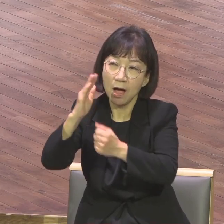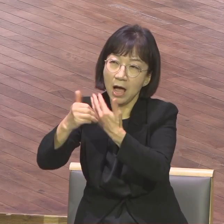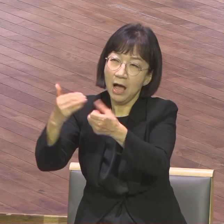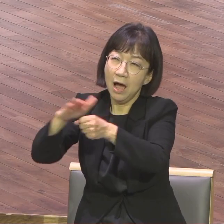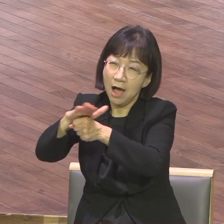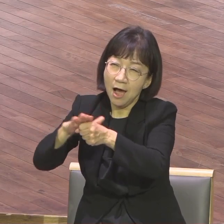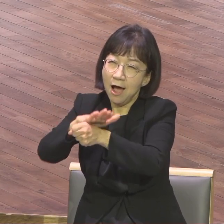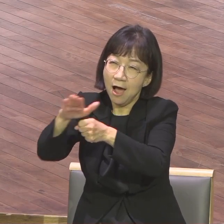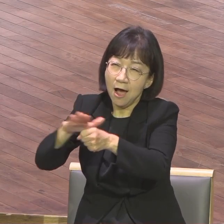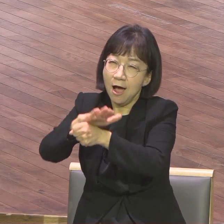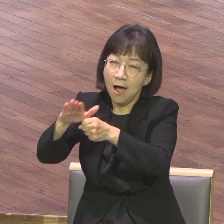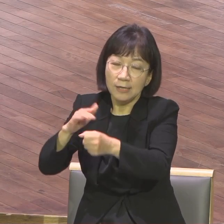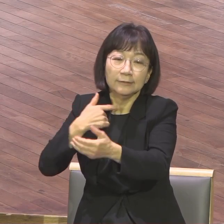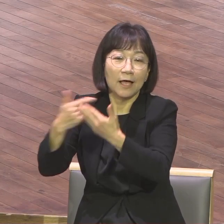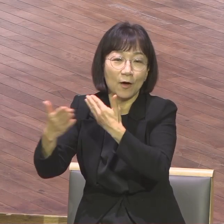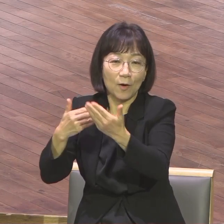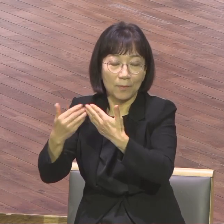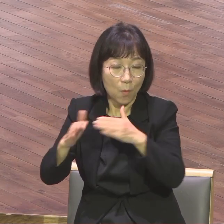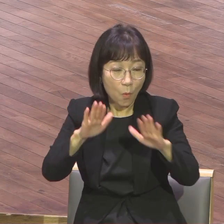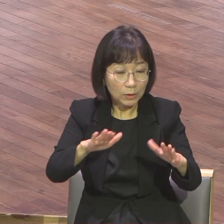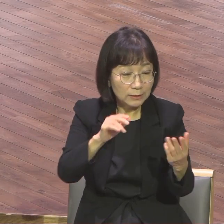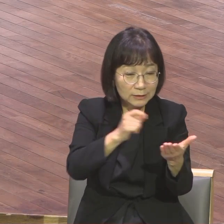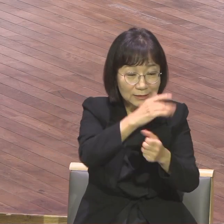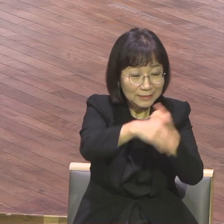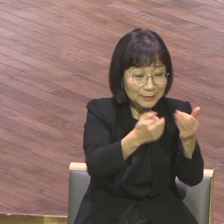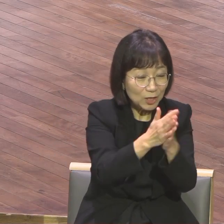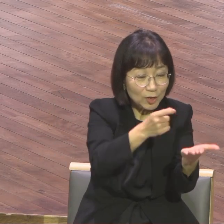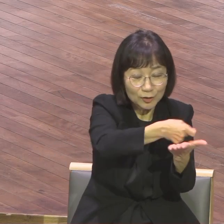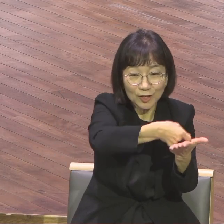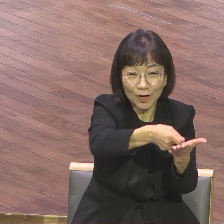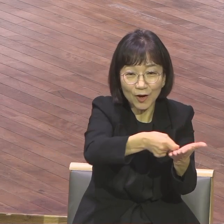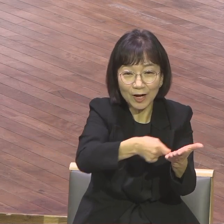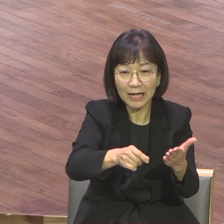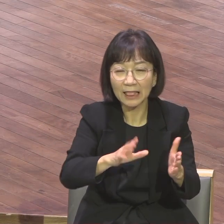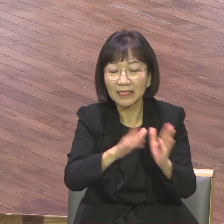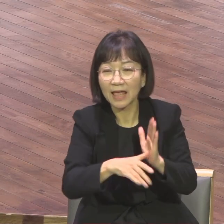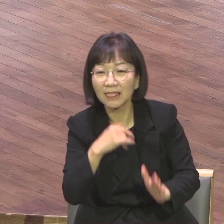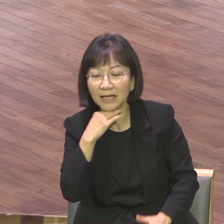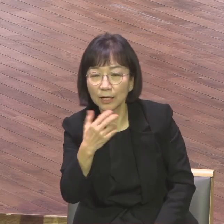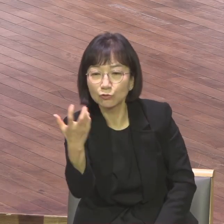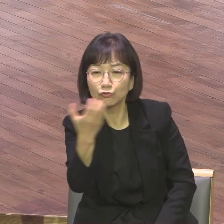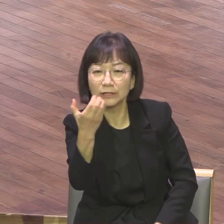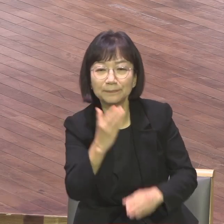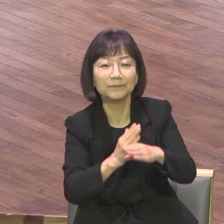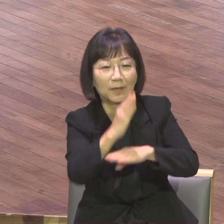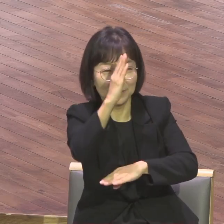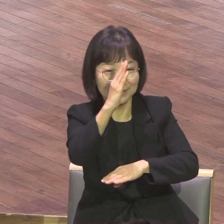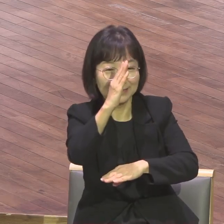성경 쓸 때는 90이 넘었어요. 이 요한이 제일 오래 살았거든요. 예수님 제자 중에